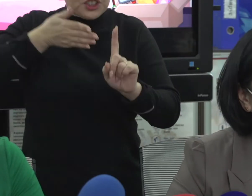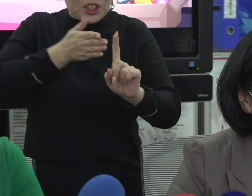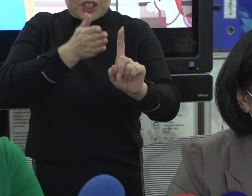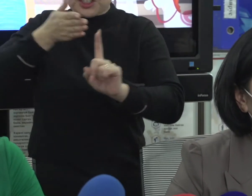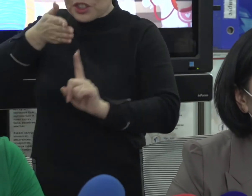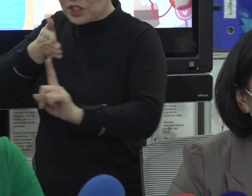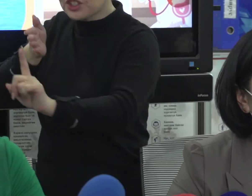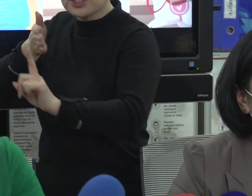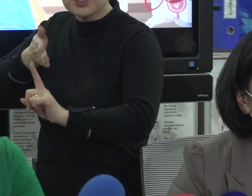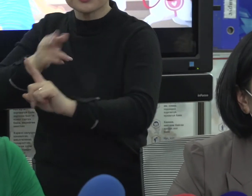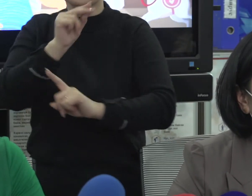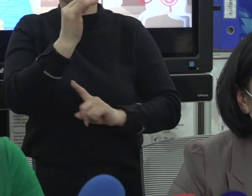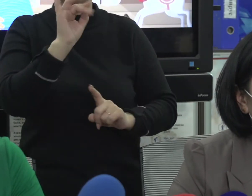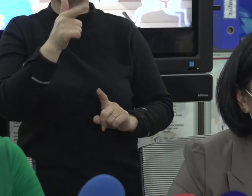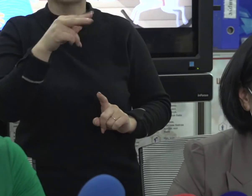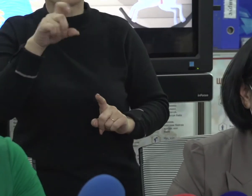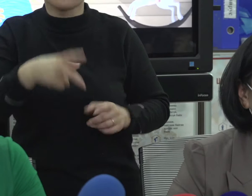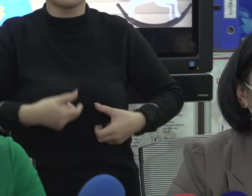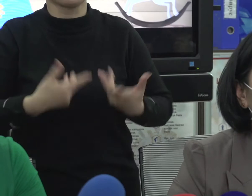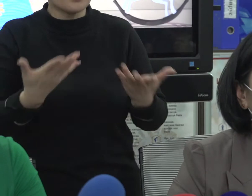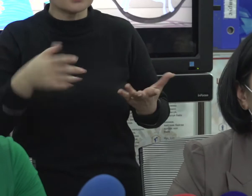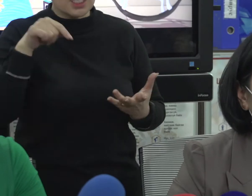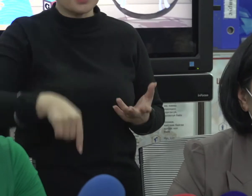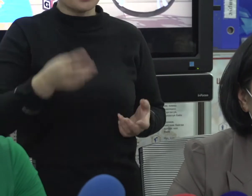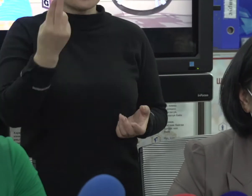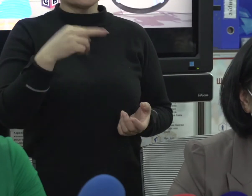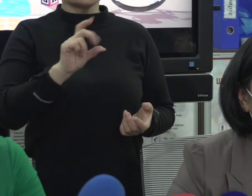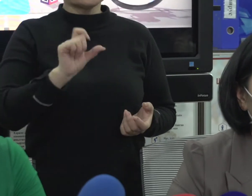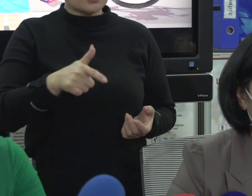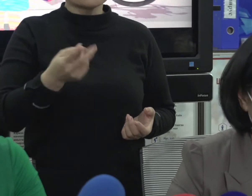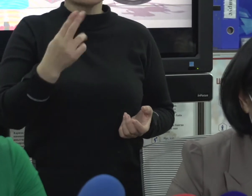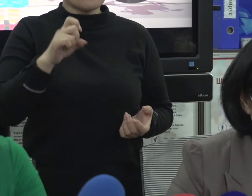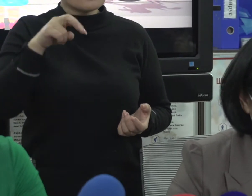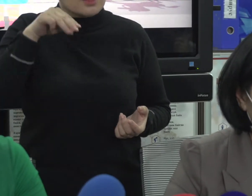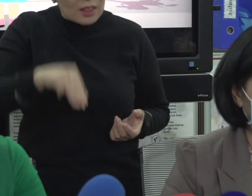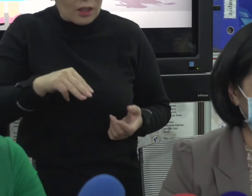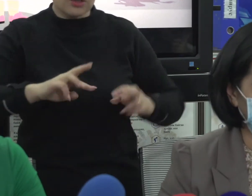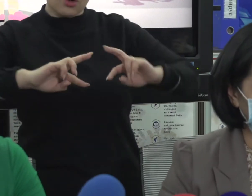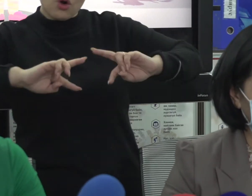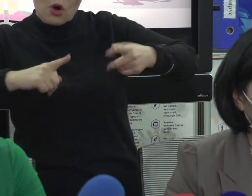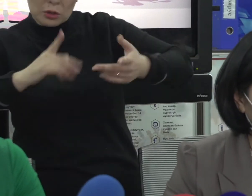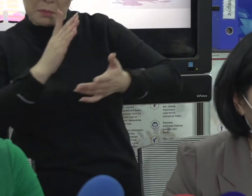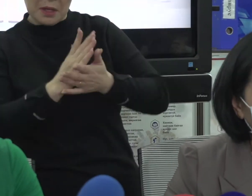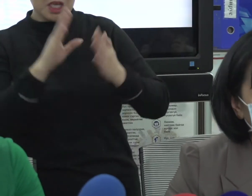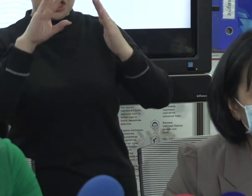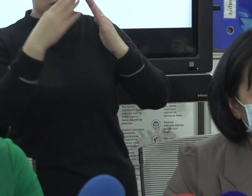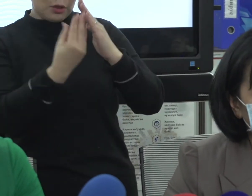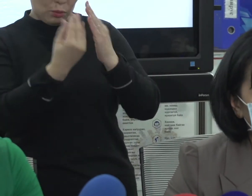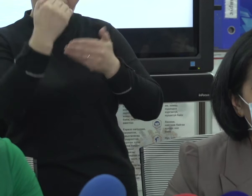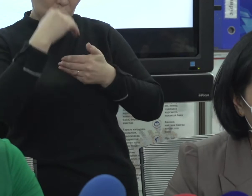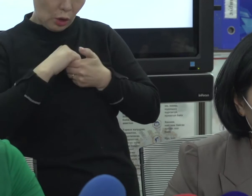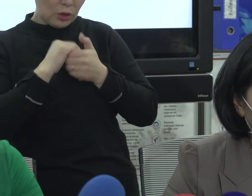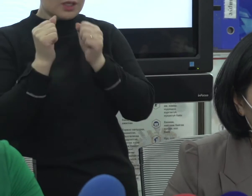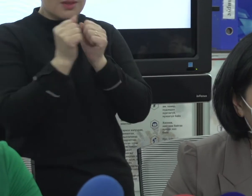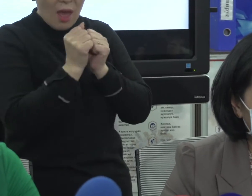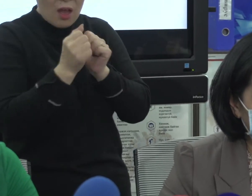дэгдэлтүүд тийм нөхцөл байдал бас арай өөрчлөгдөөд гэр бүлийн дотор найз нөхдийн хүрээнд энэ халдвар тархах байдал бол